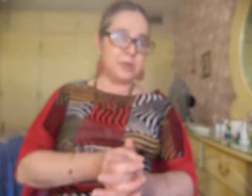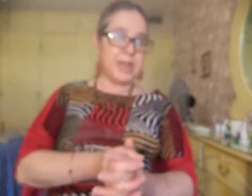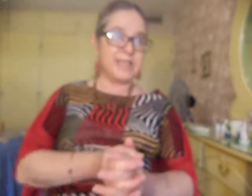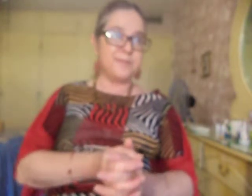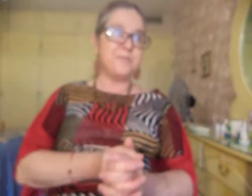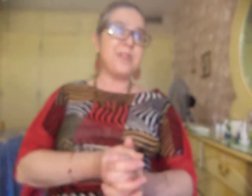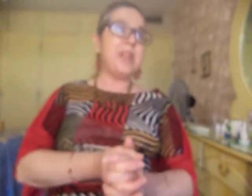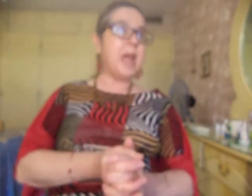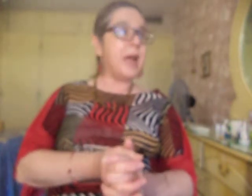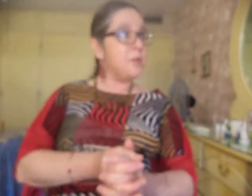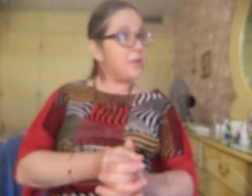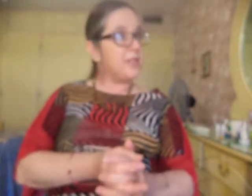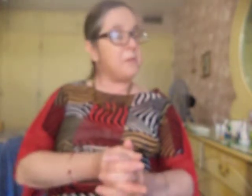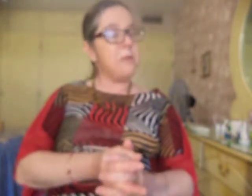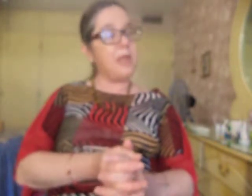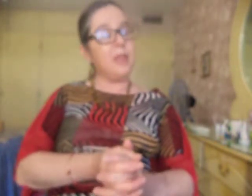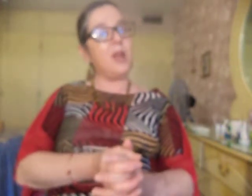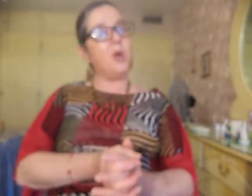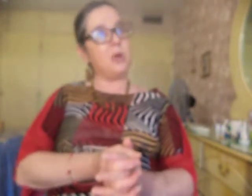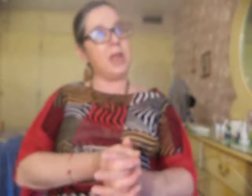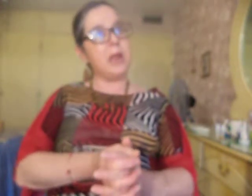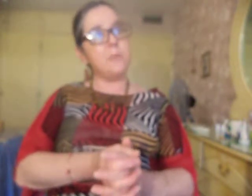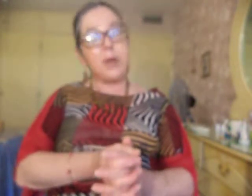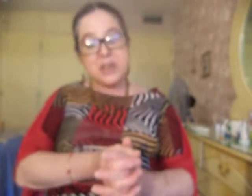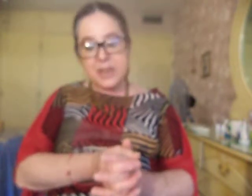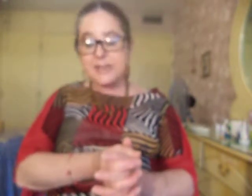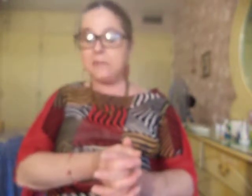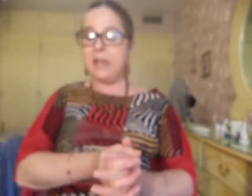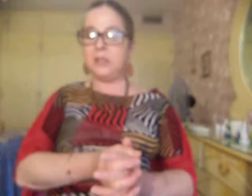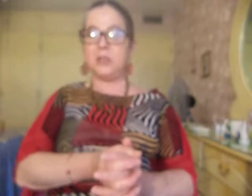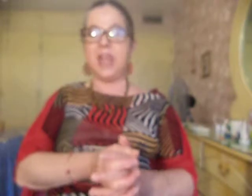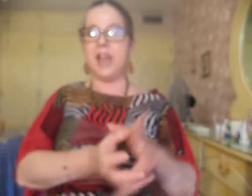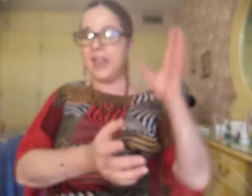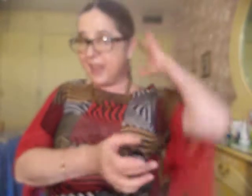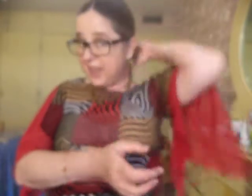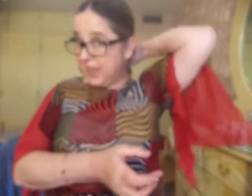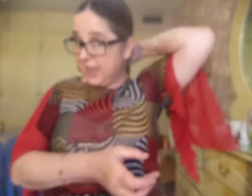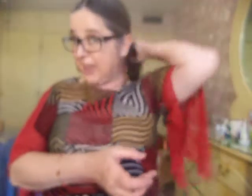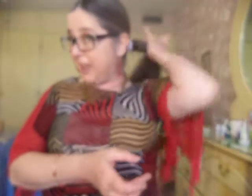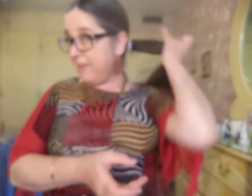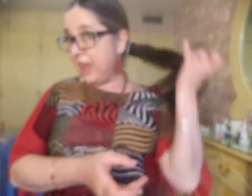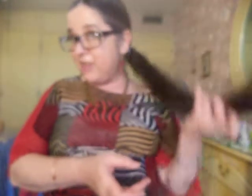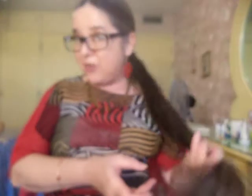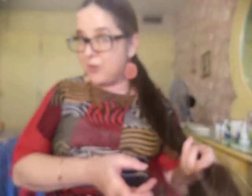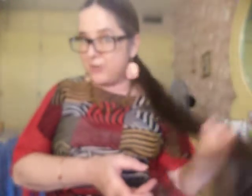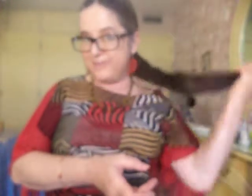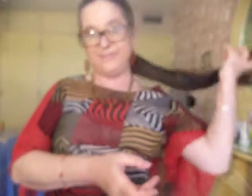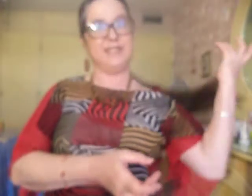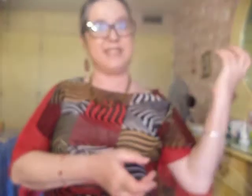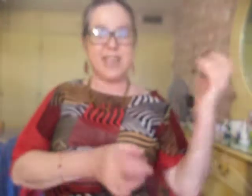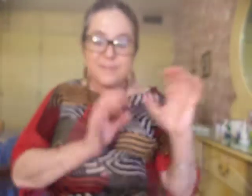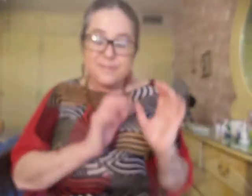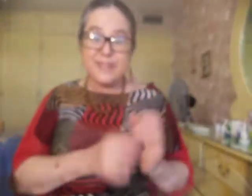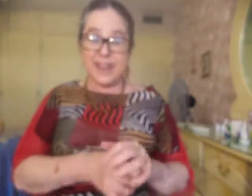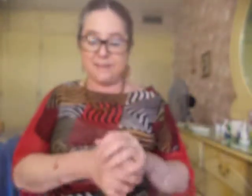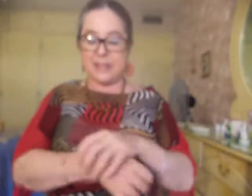hormonas y ayuda también con el buen crecimiento del cabello. Sí, la